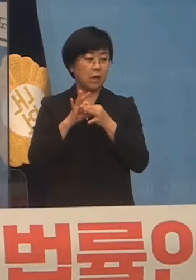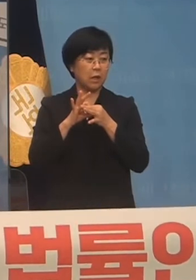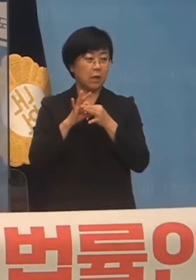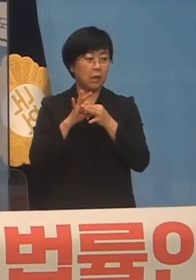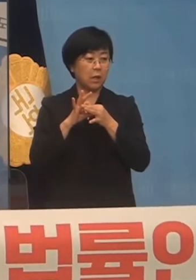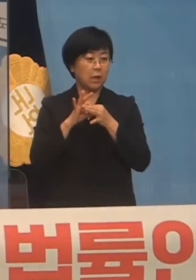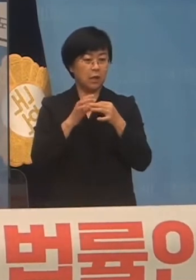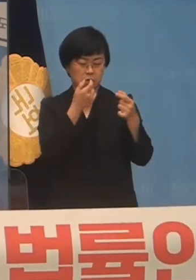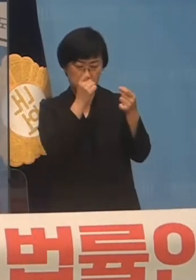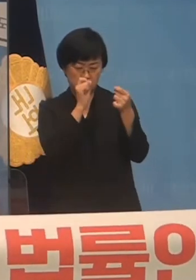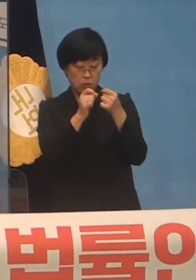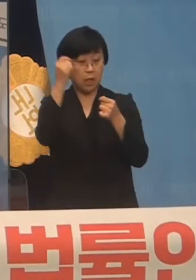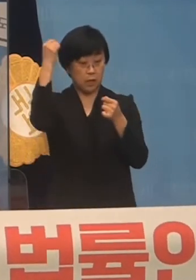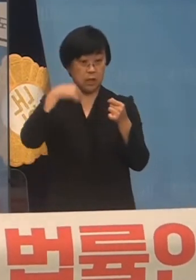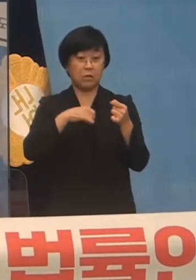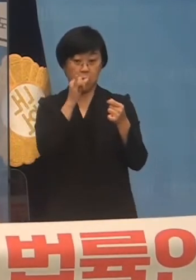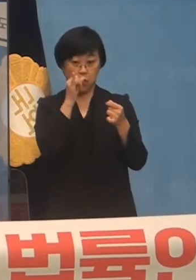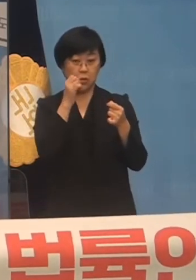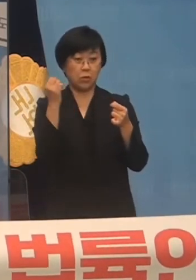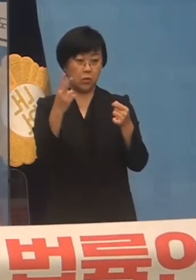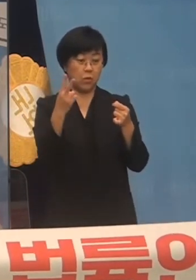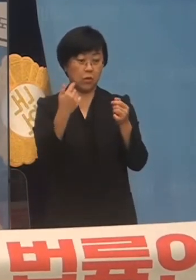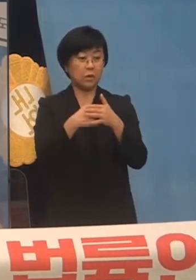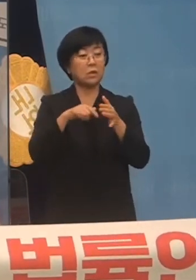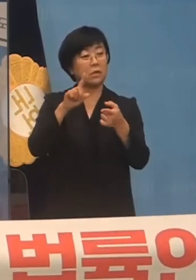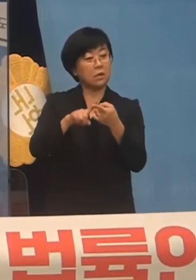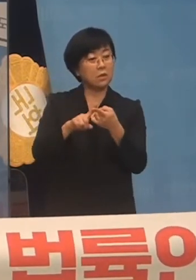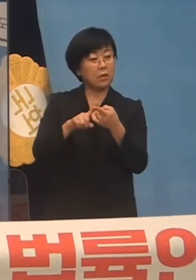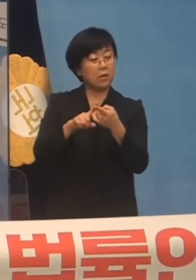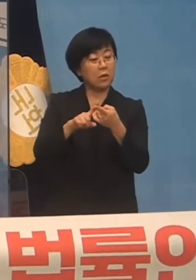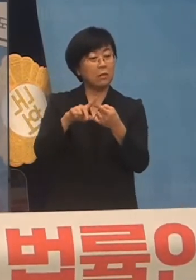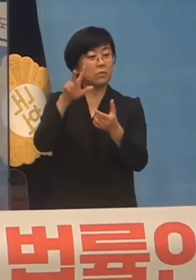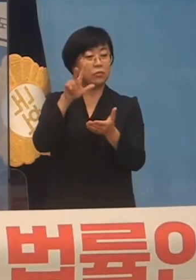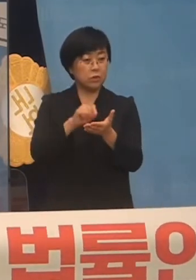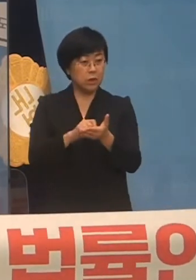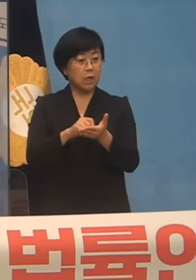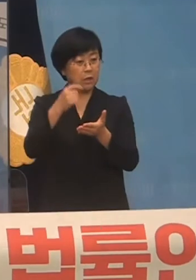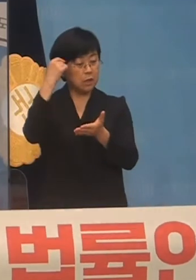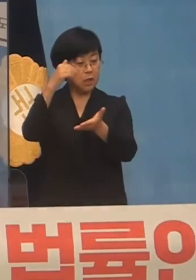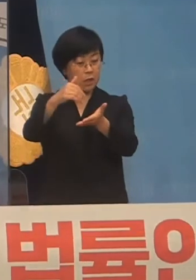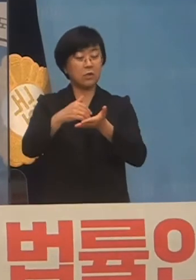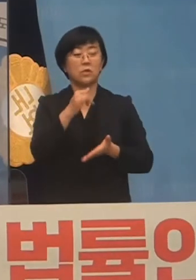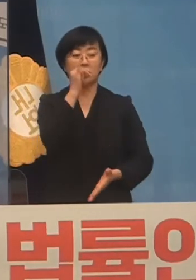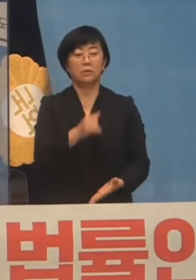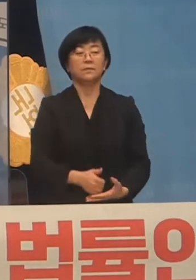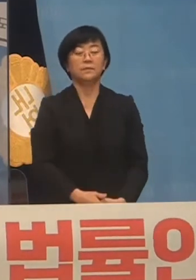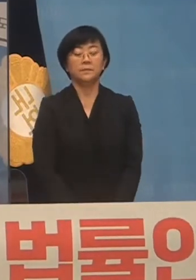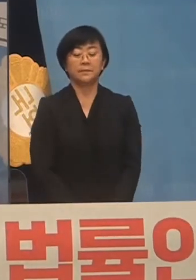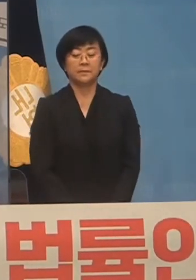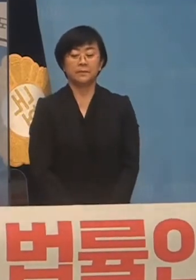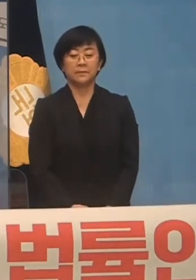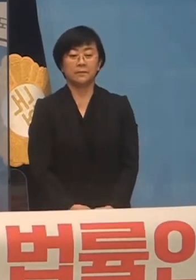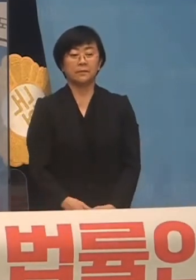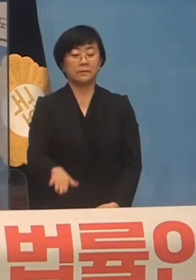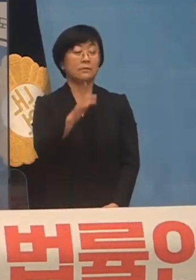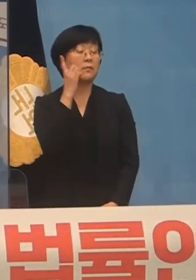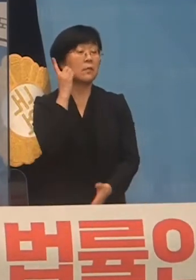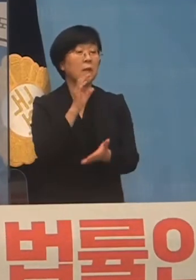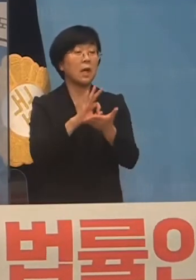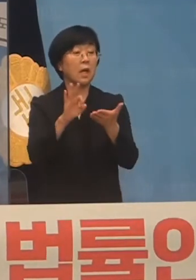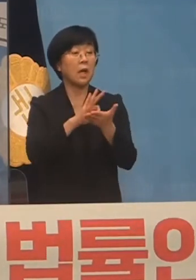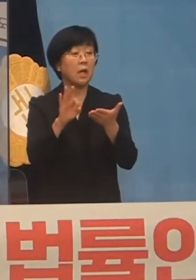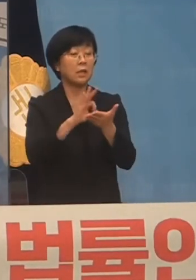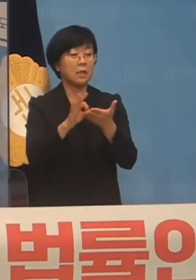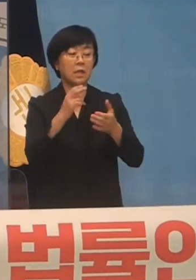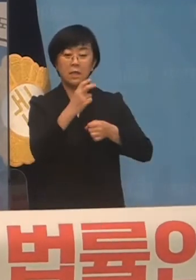그 친숙하게 느껴지고 또 그 부분에 있어서의 또 문제의식을 많이 갖고 계신 것 같습니다. 우리가 휴대폰을 사용하기